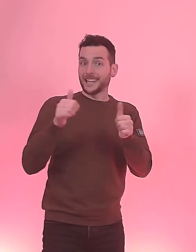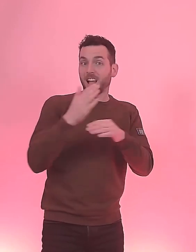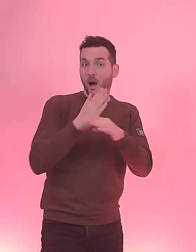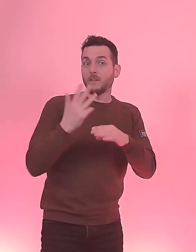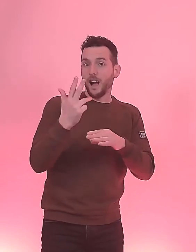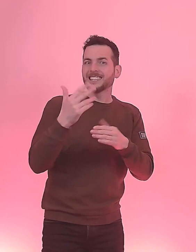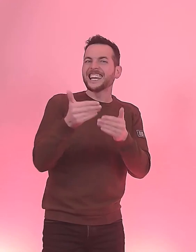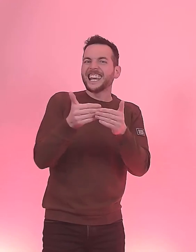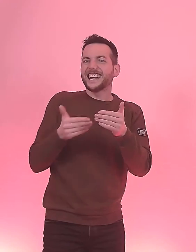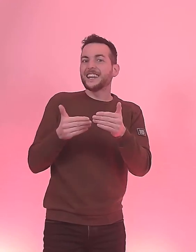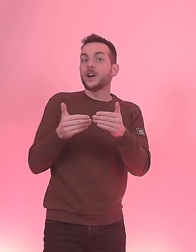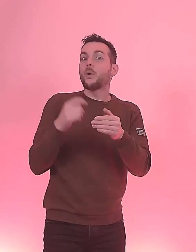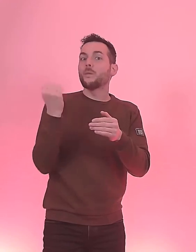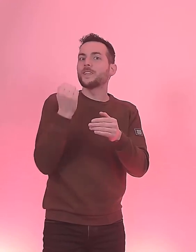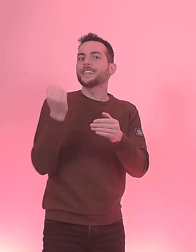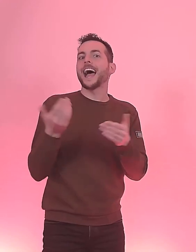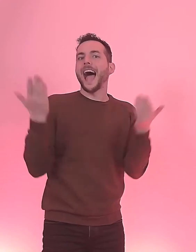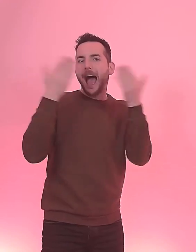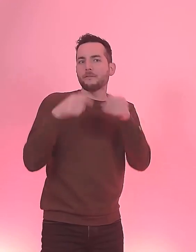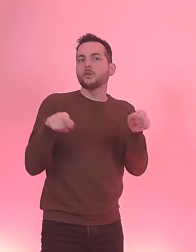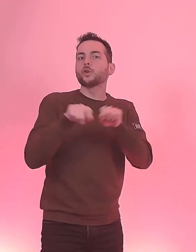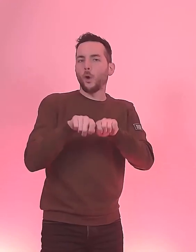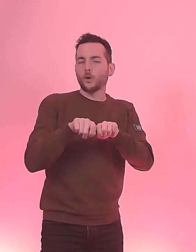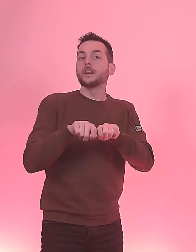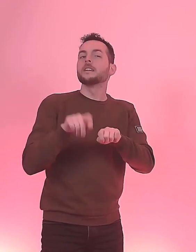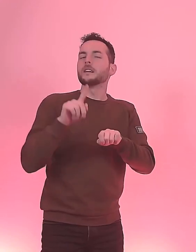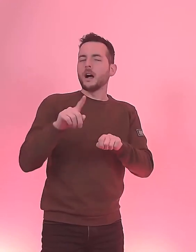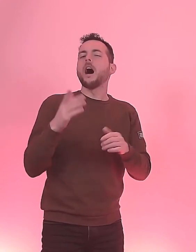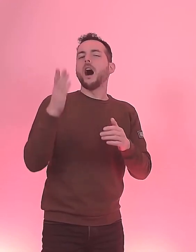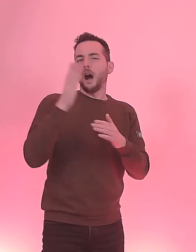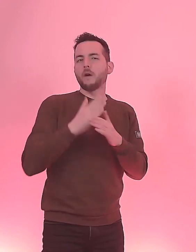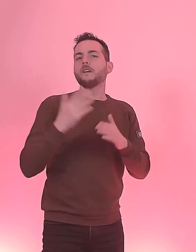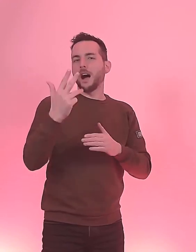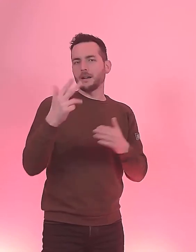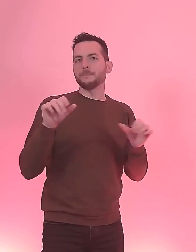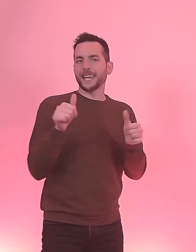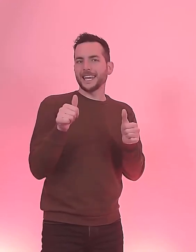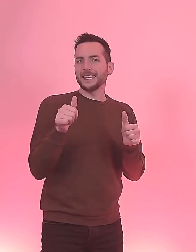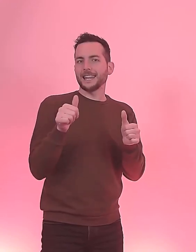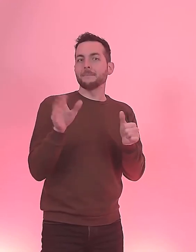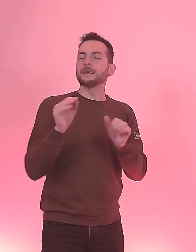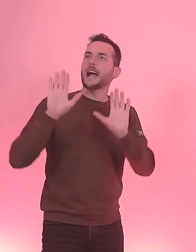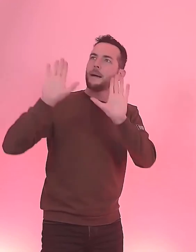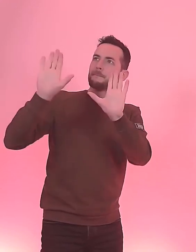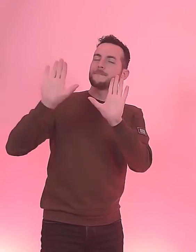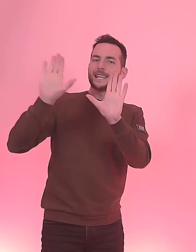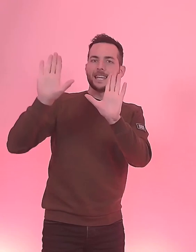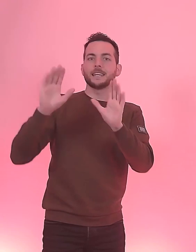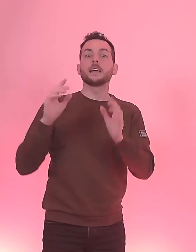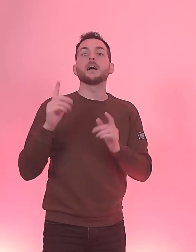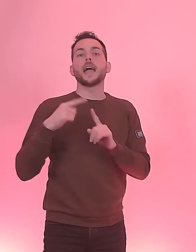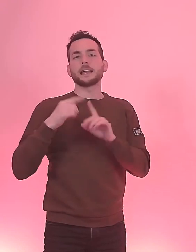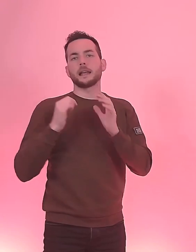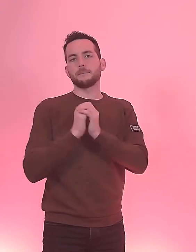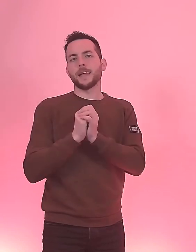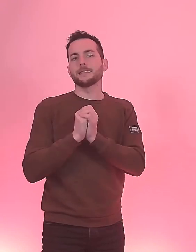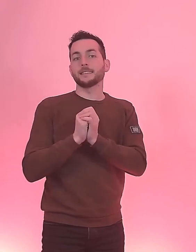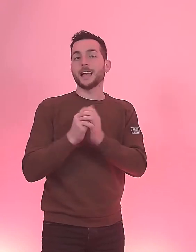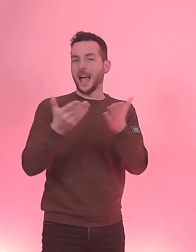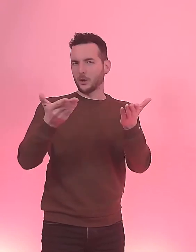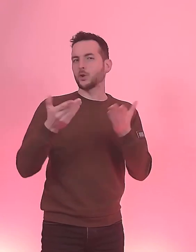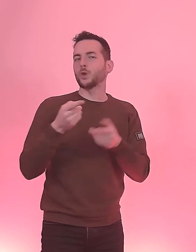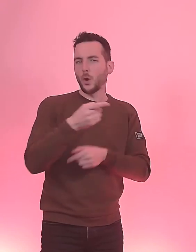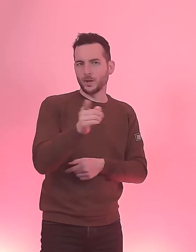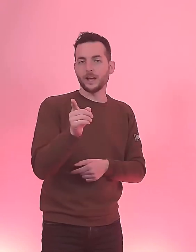vanwege de avondklok dus let op half acht willen we starten met wie je bent pair in met zijn harte uitgenodigd uiteraard volgende week